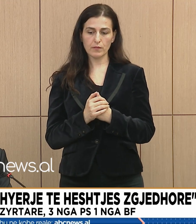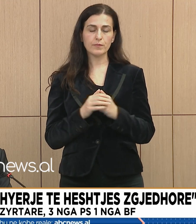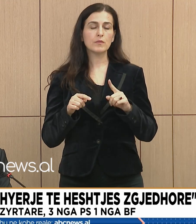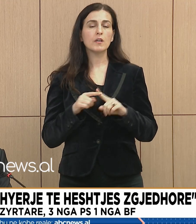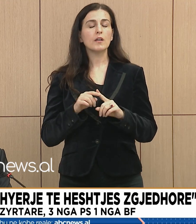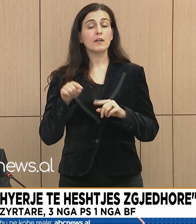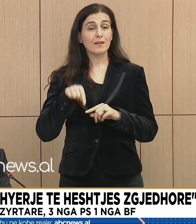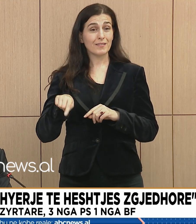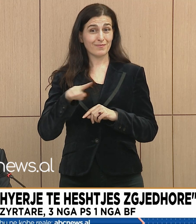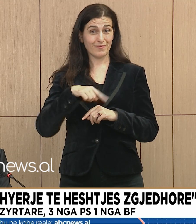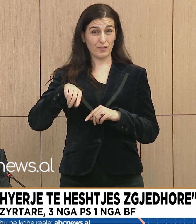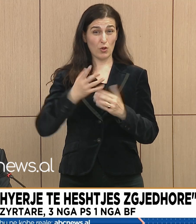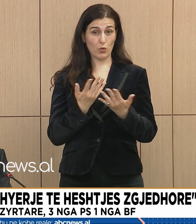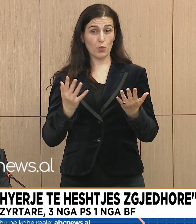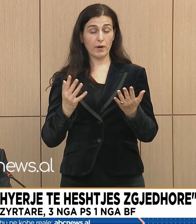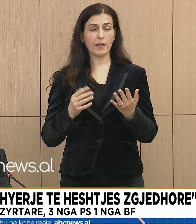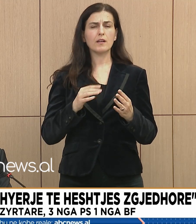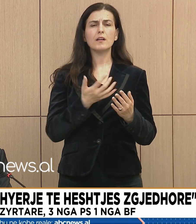Nga këto janë